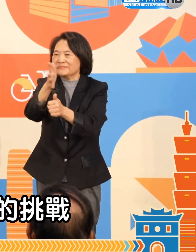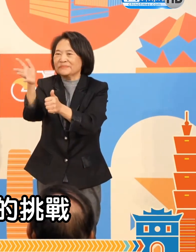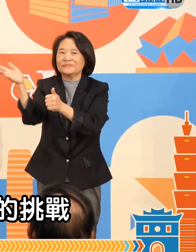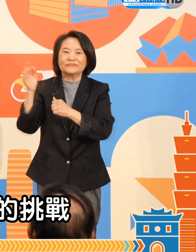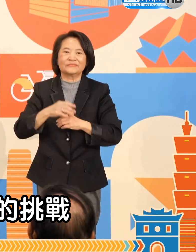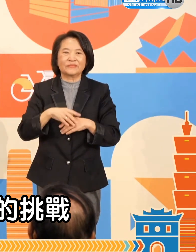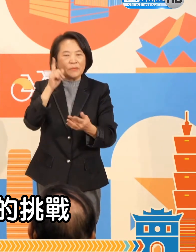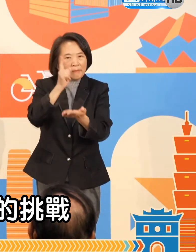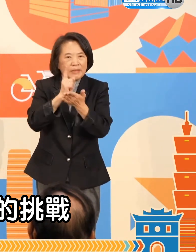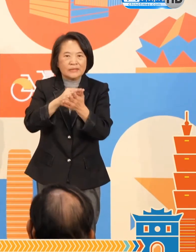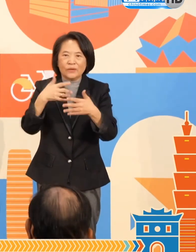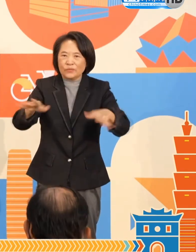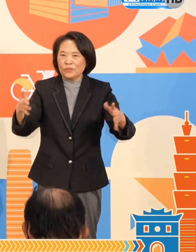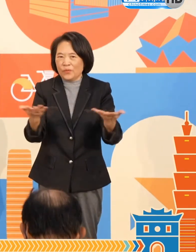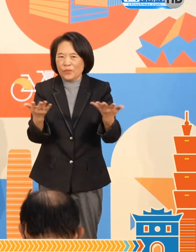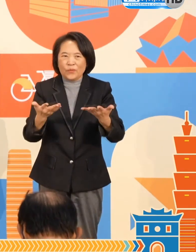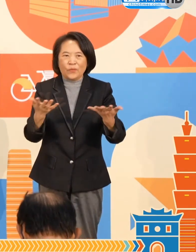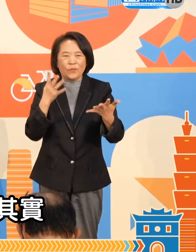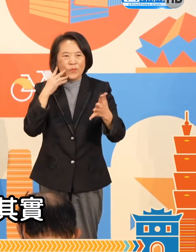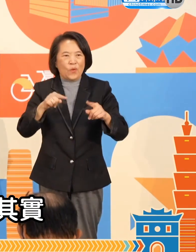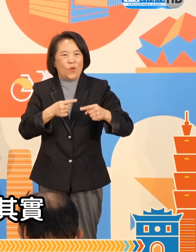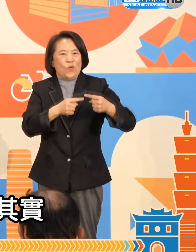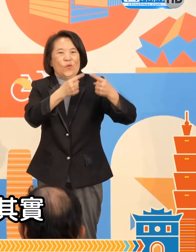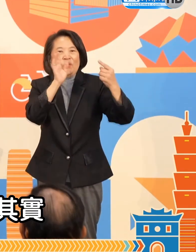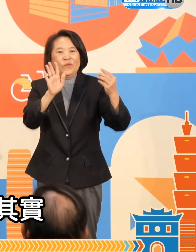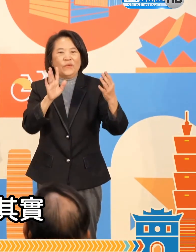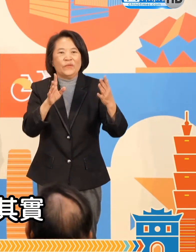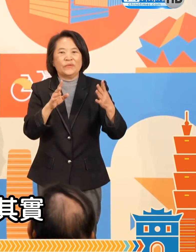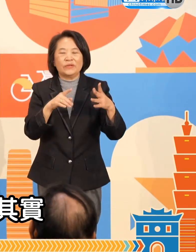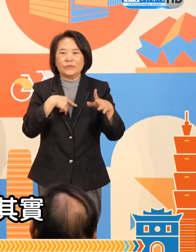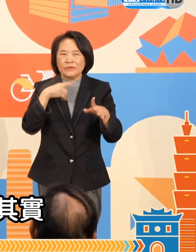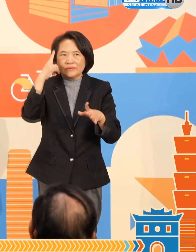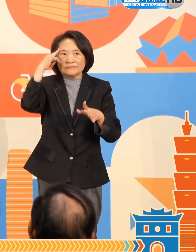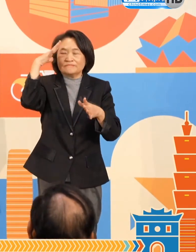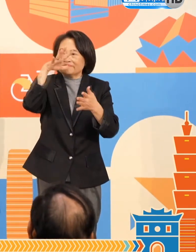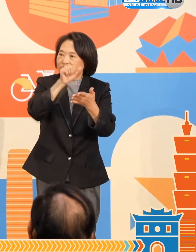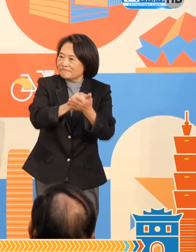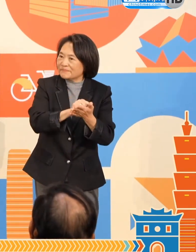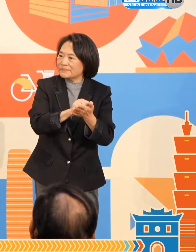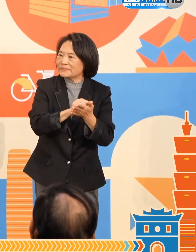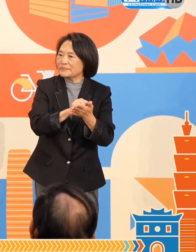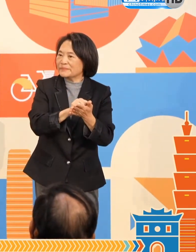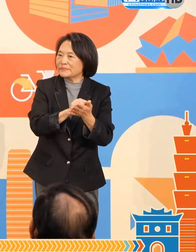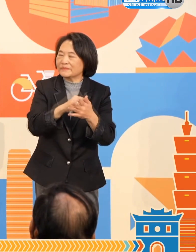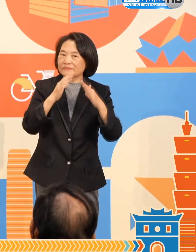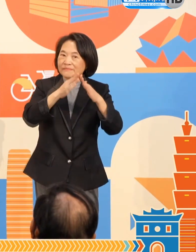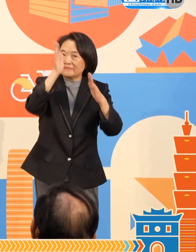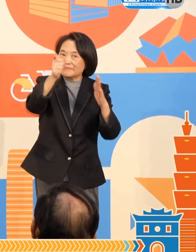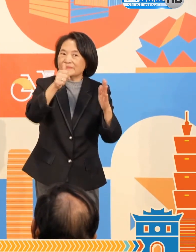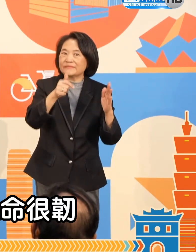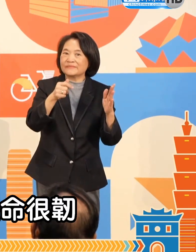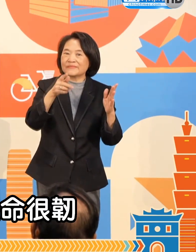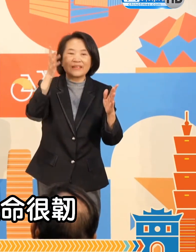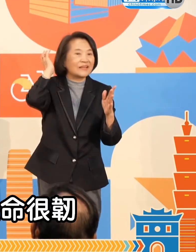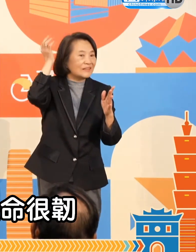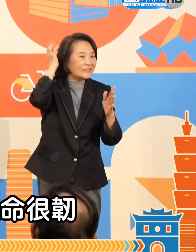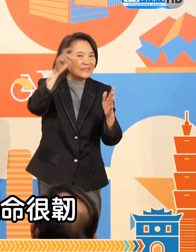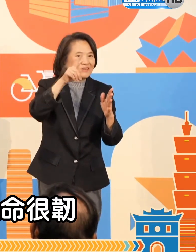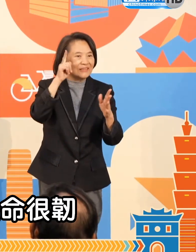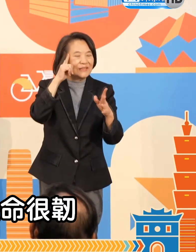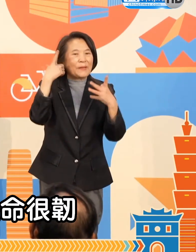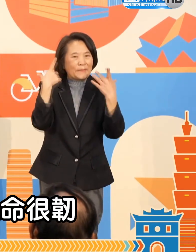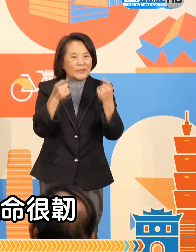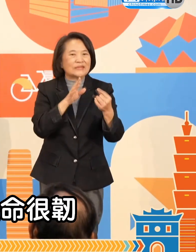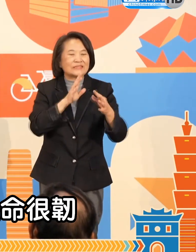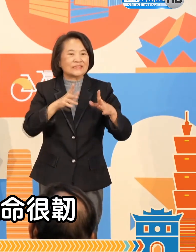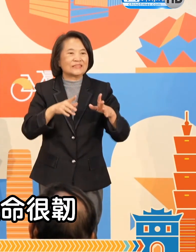有新的挑战。在我的印象哈，其实市长医者仁心啊，但